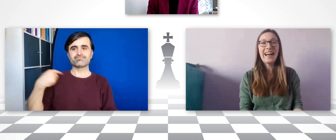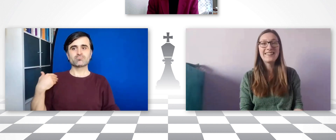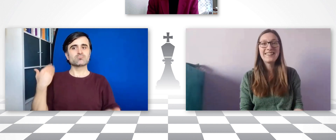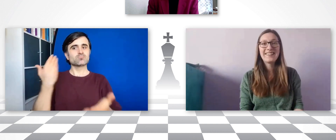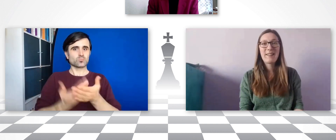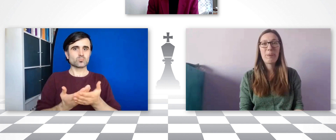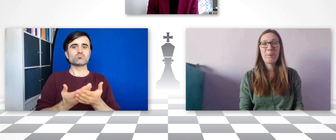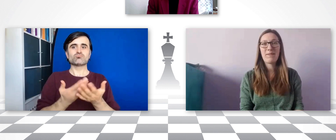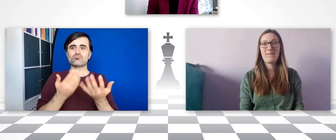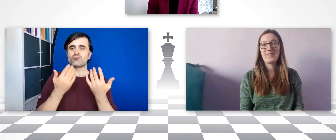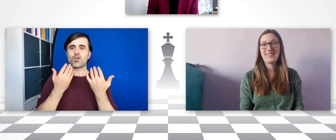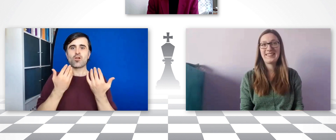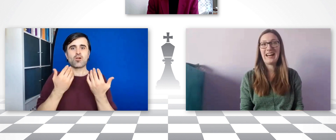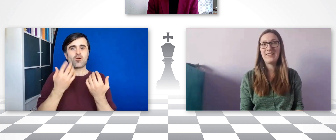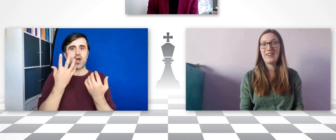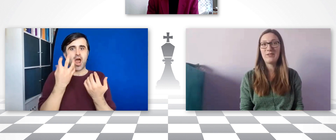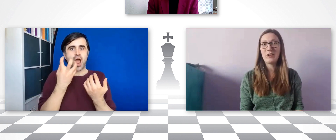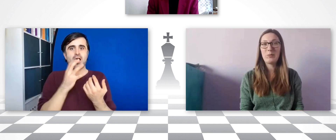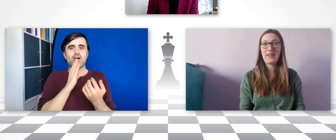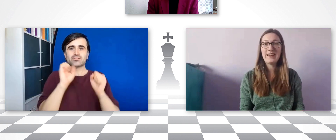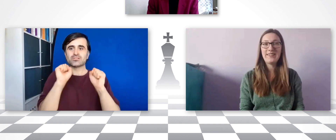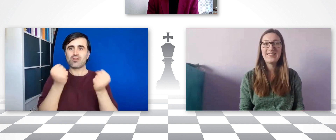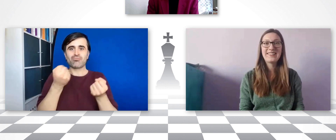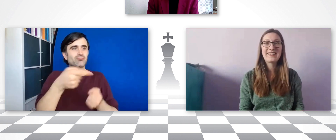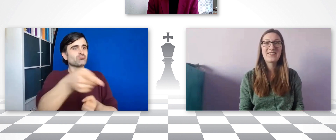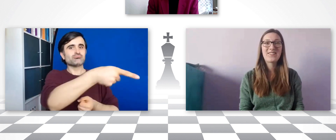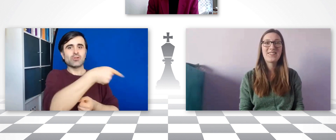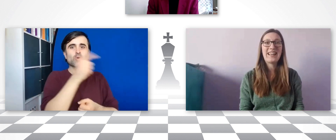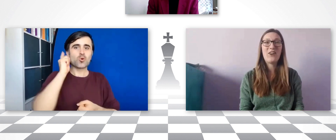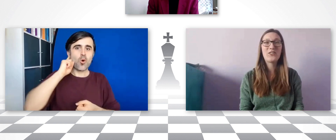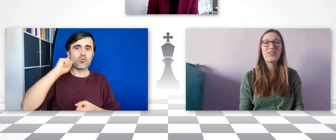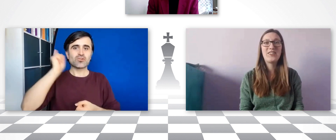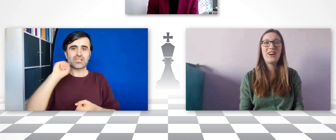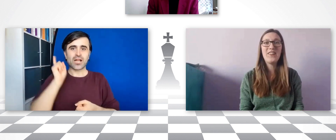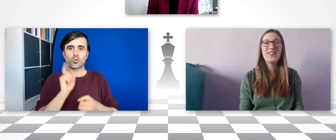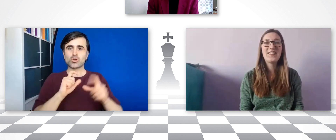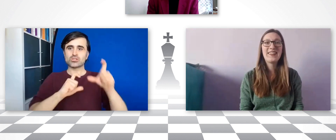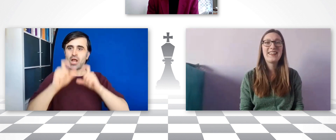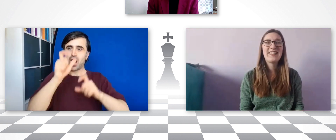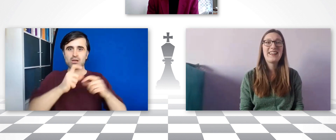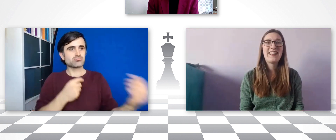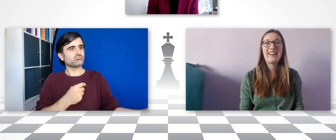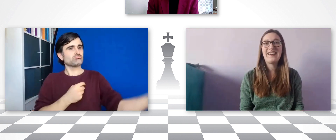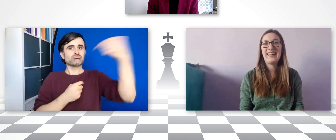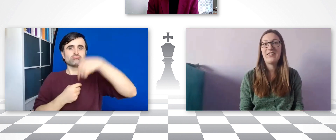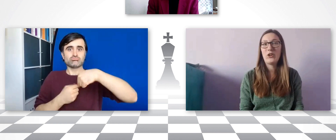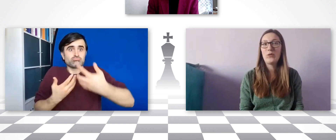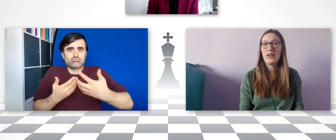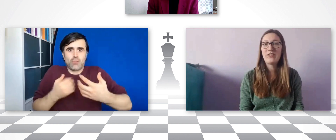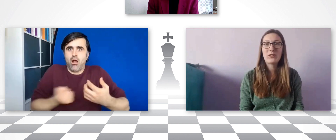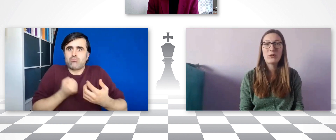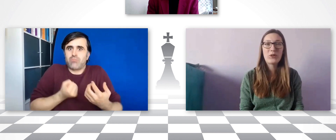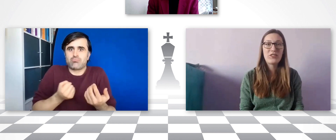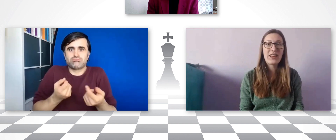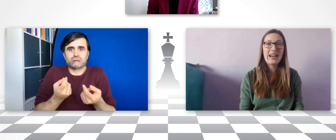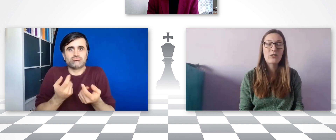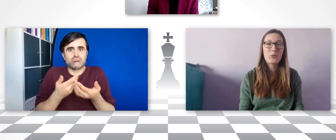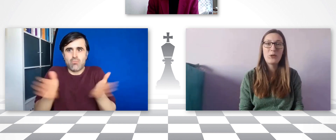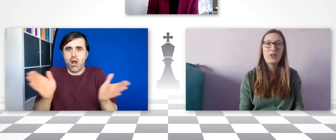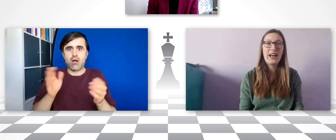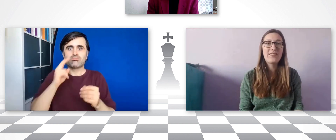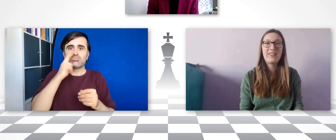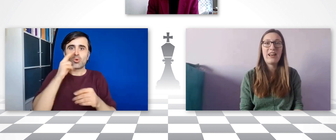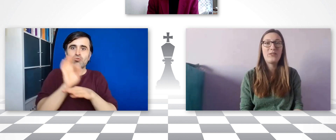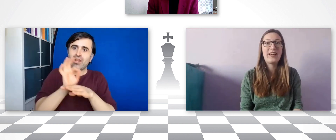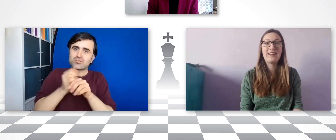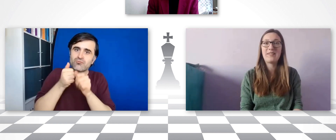Ja. Ja, afgelopen tijd. Ja, als het kan. De dove en slechthorende schakers om bij